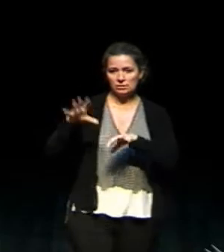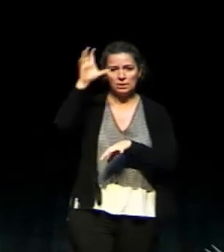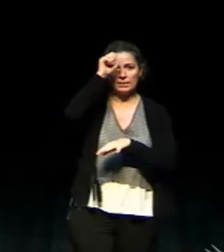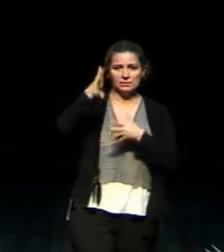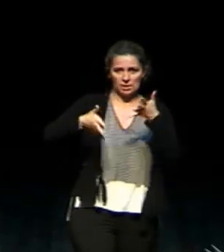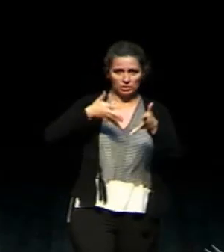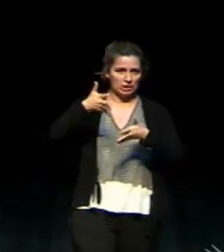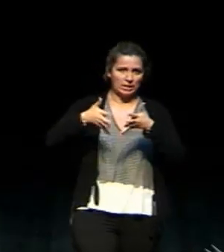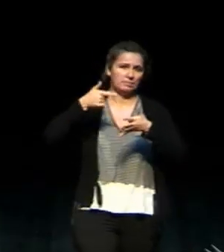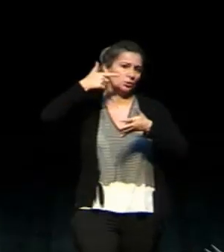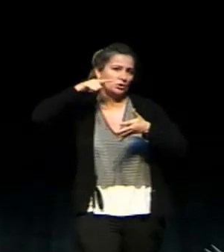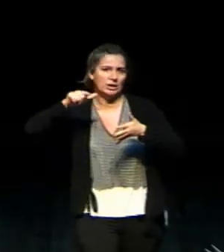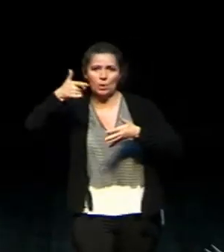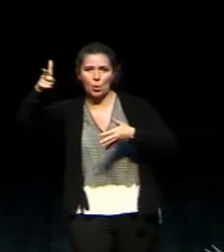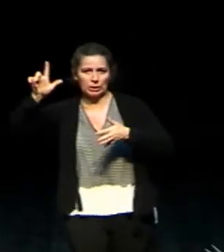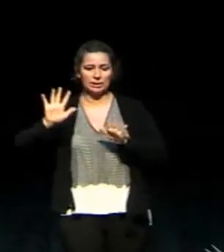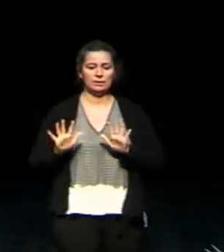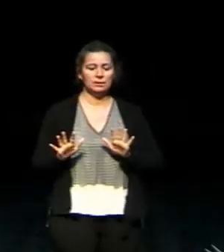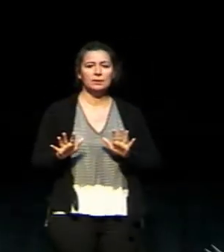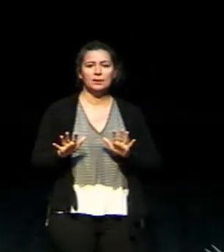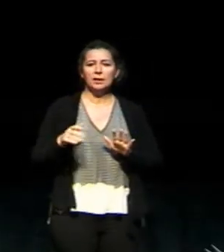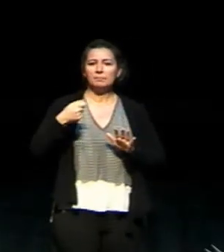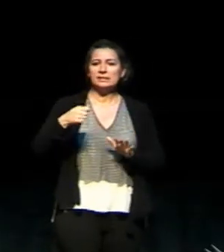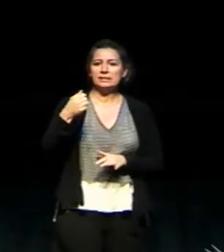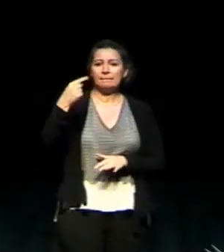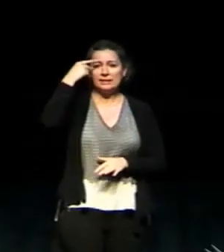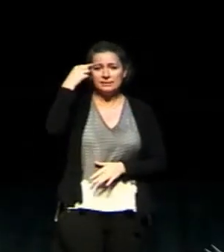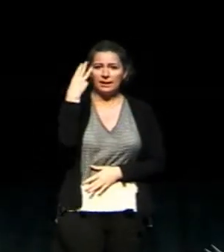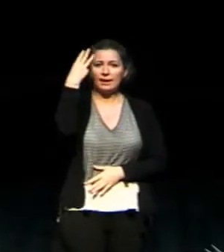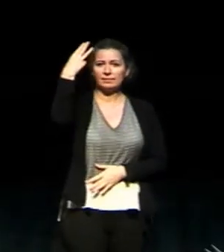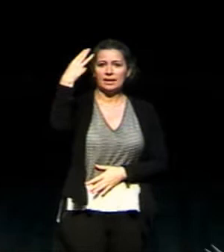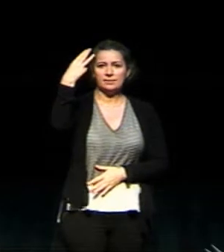tem a ver com o processo de como se ensina e como se aprende uma língua.